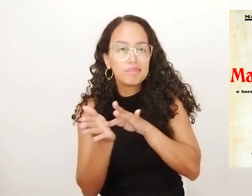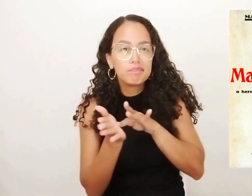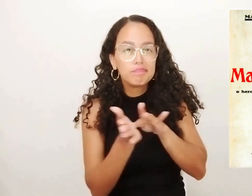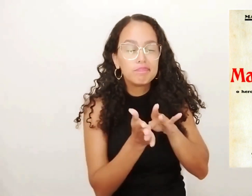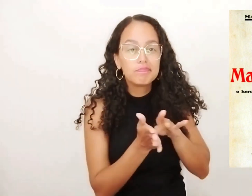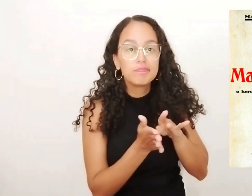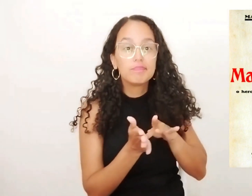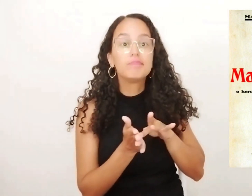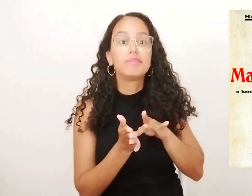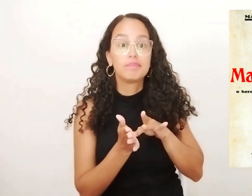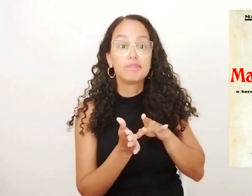torna um adulto.